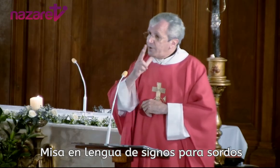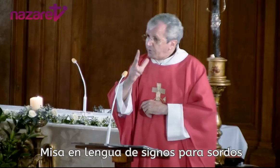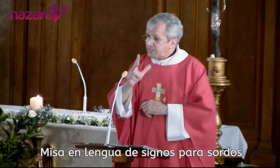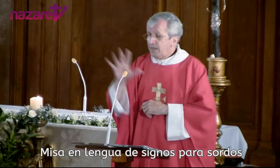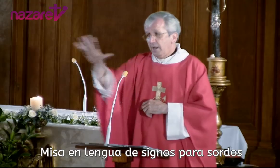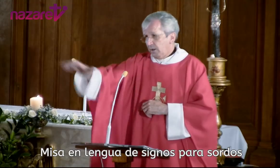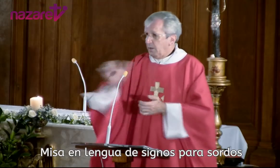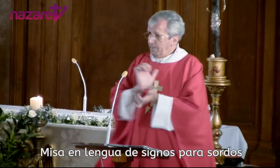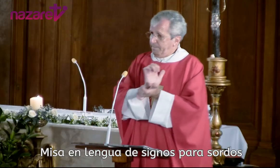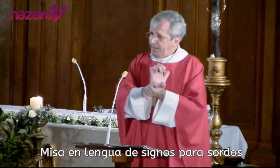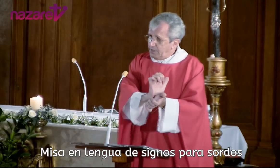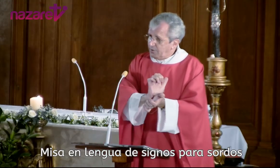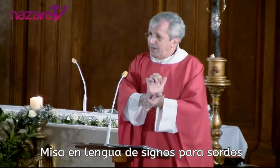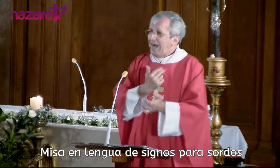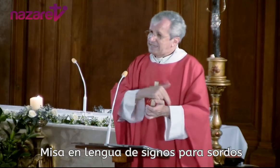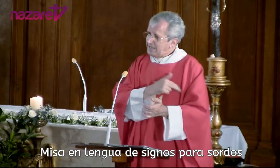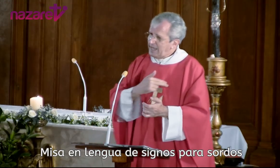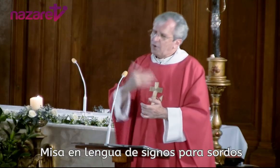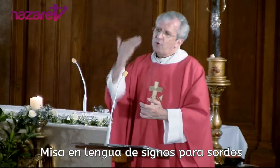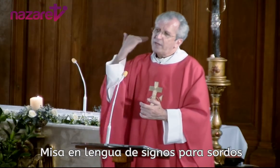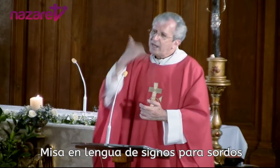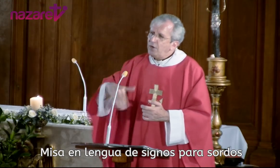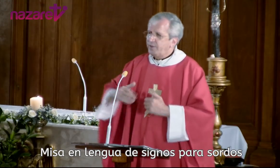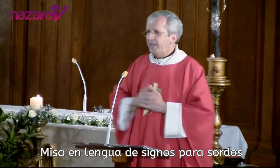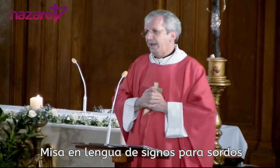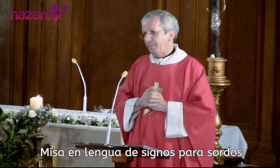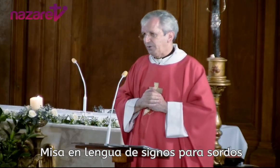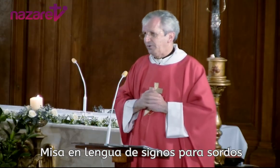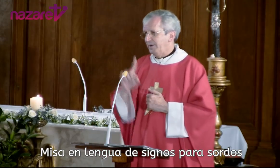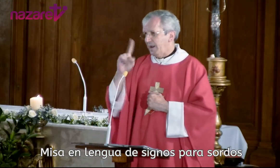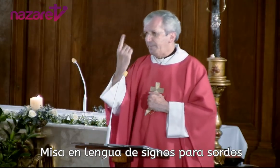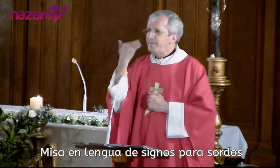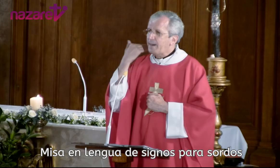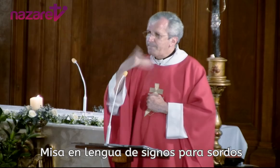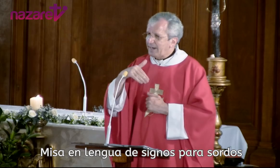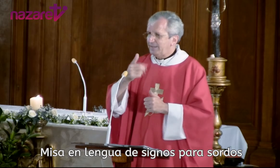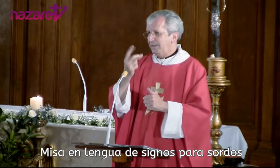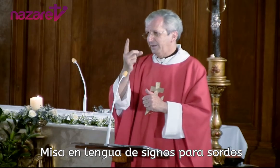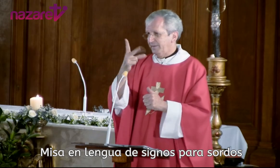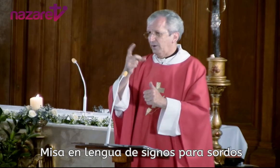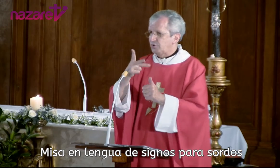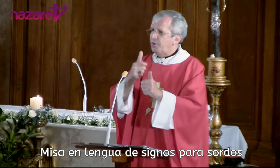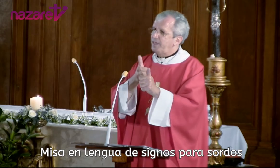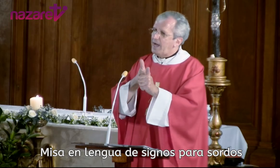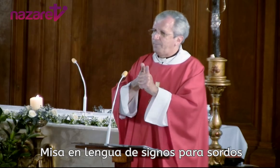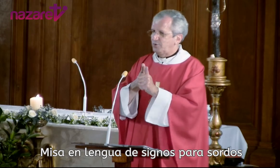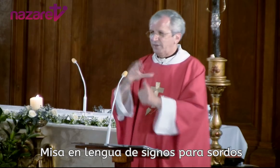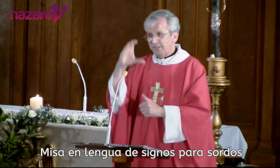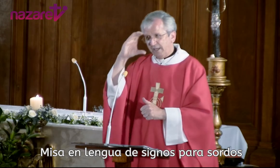Herodes prendió a Santiago y lo decapitó, el primer mártir de los 12 apóstoles.